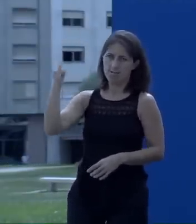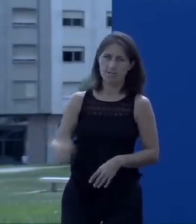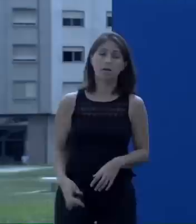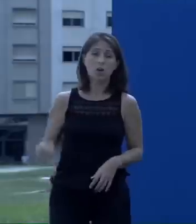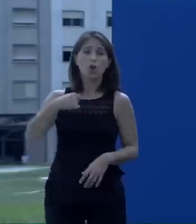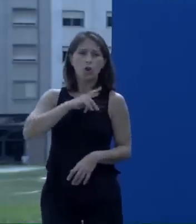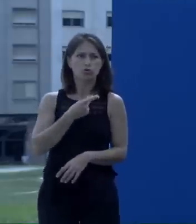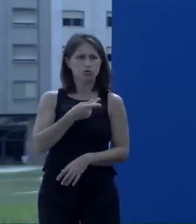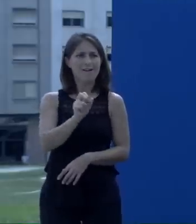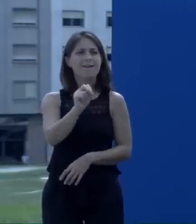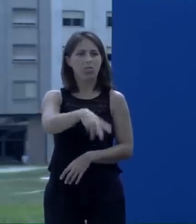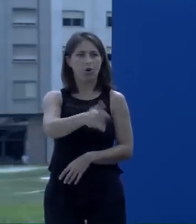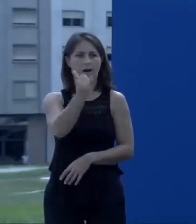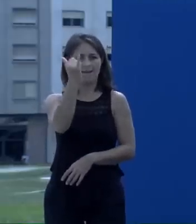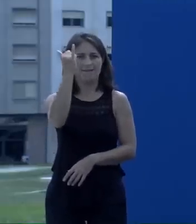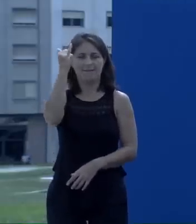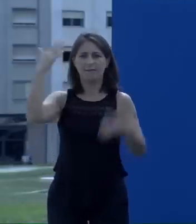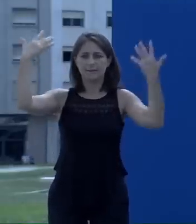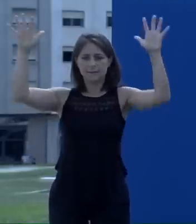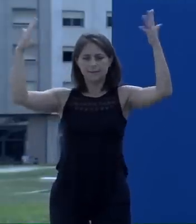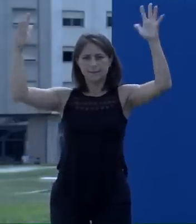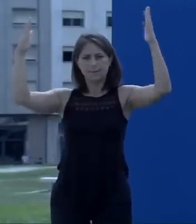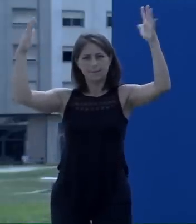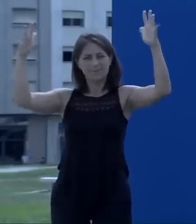temos nós, razón.